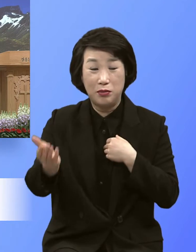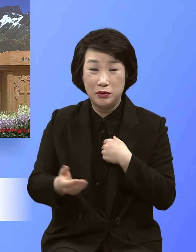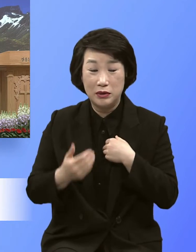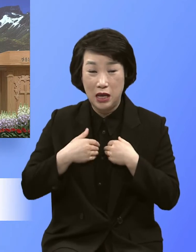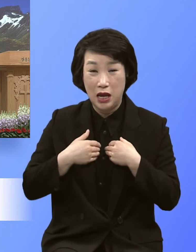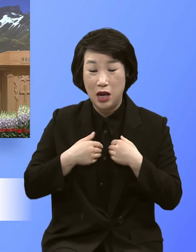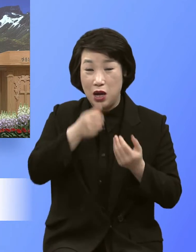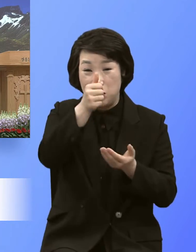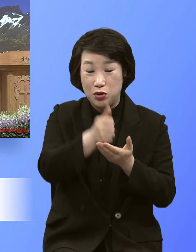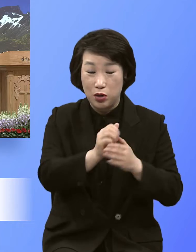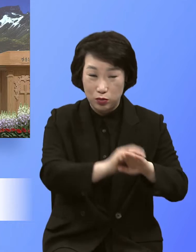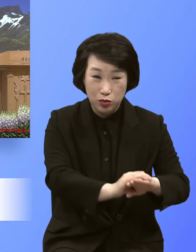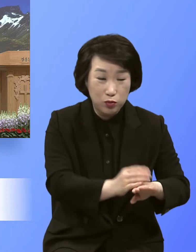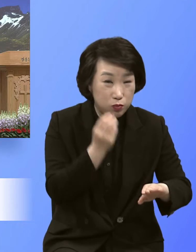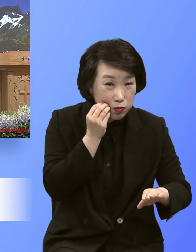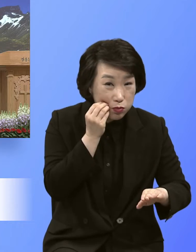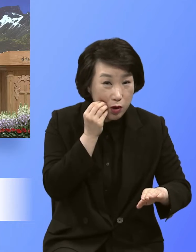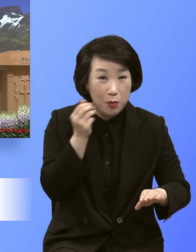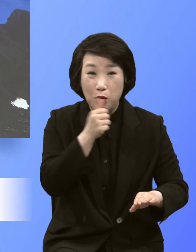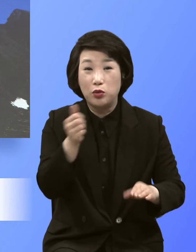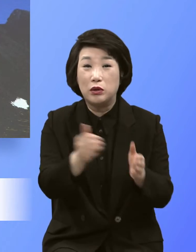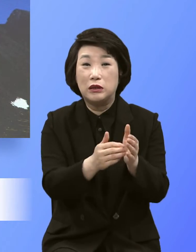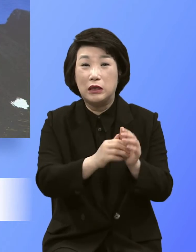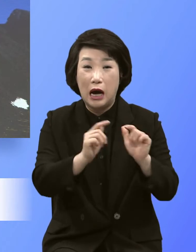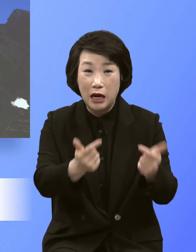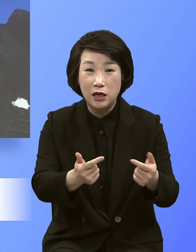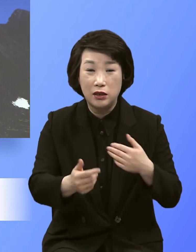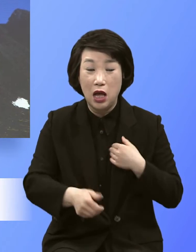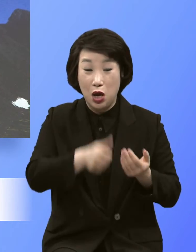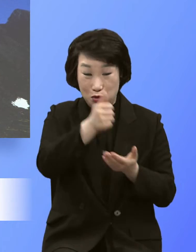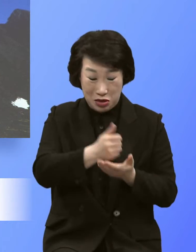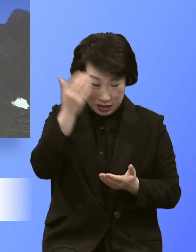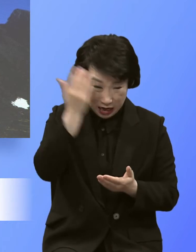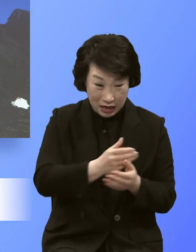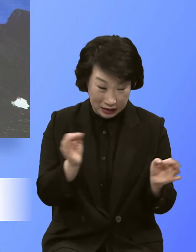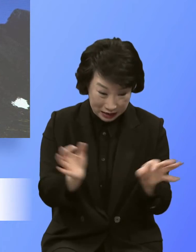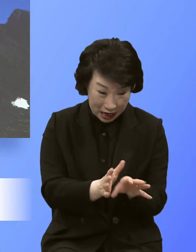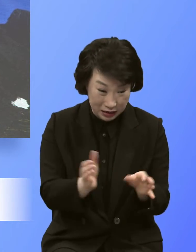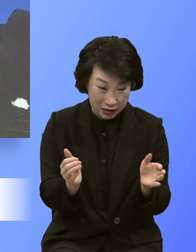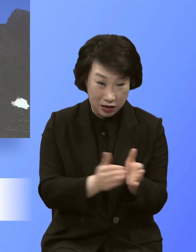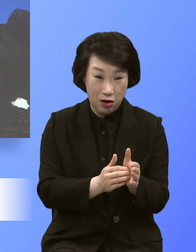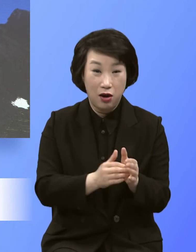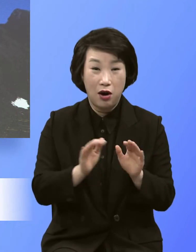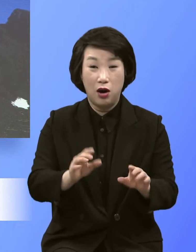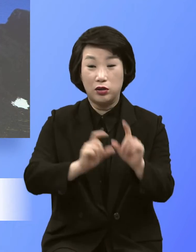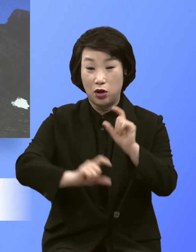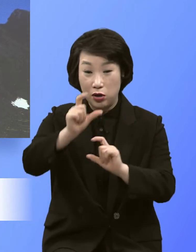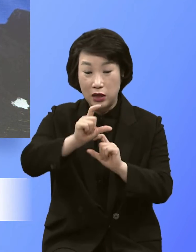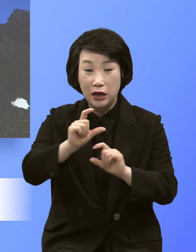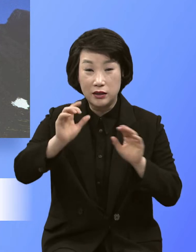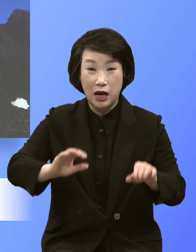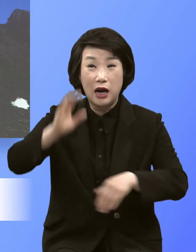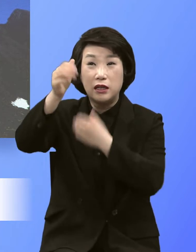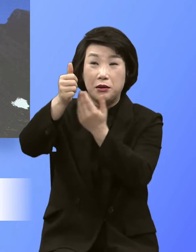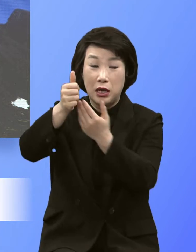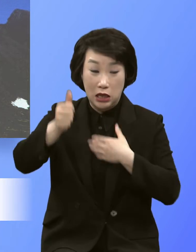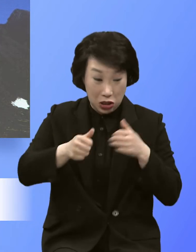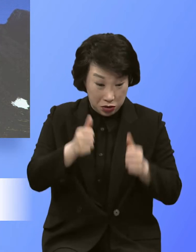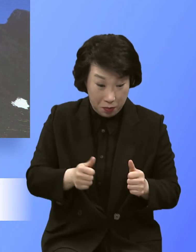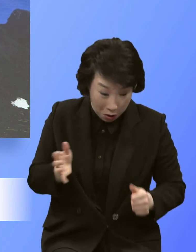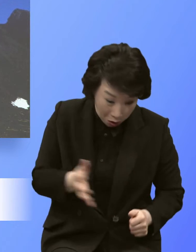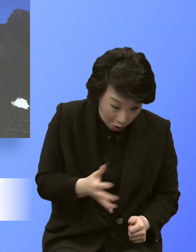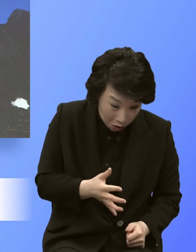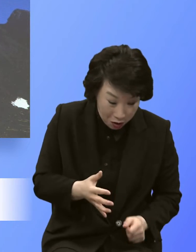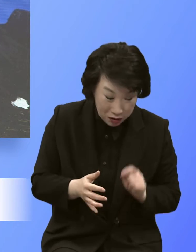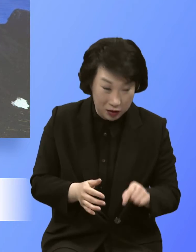죄를 두고 그냥 변호한 것이 아니라 죄를 없애버려서 더 이상 하나님 앞에 심판받을